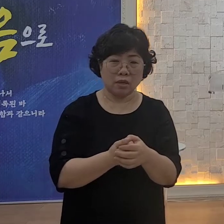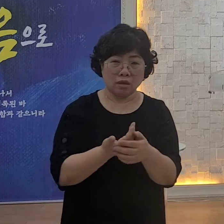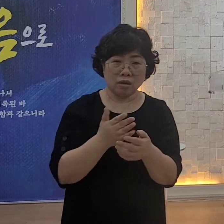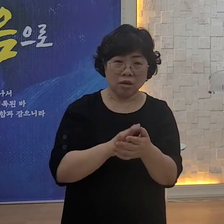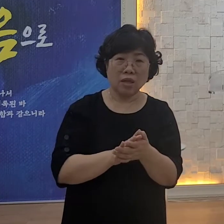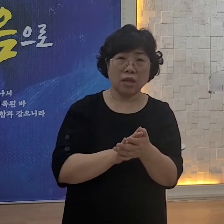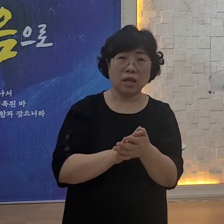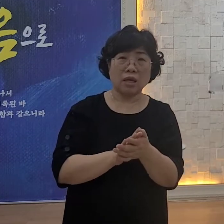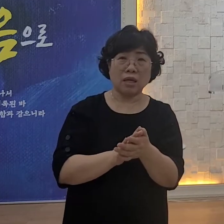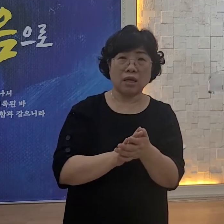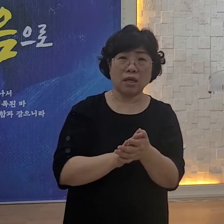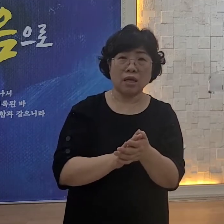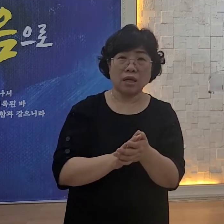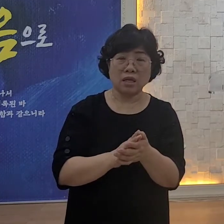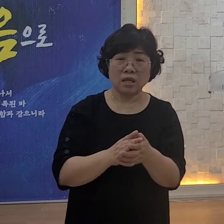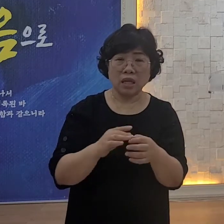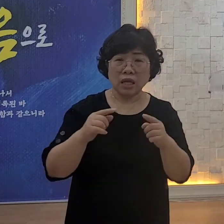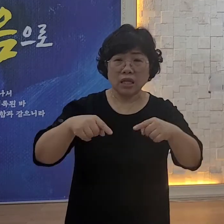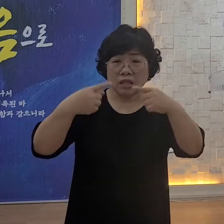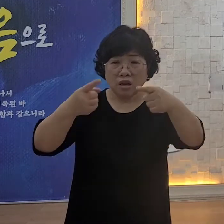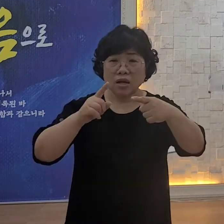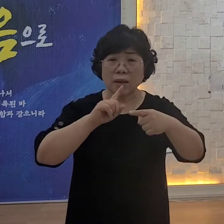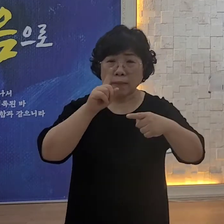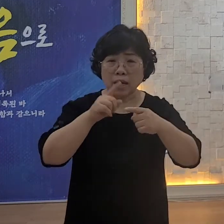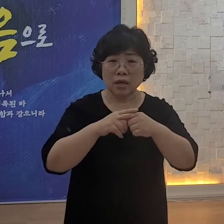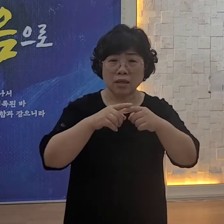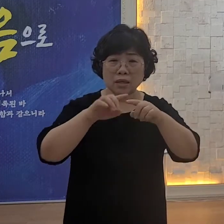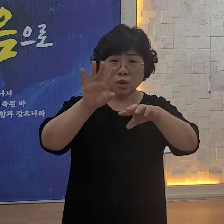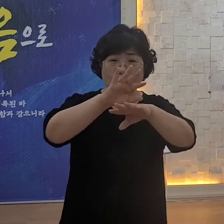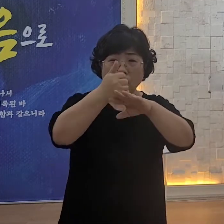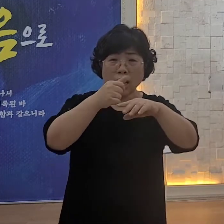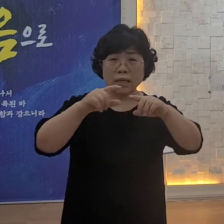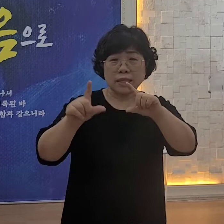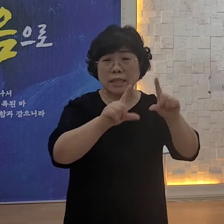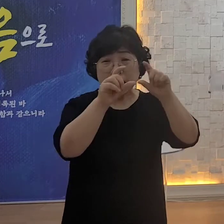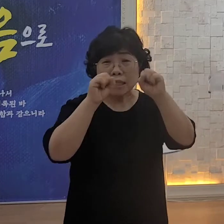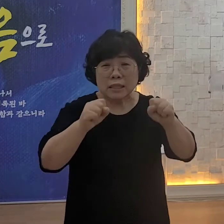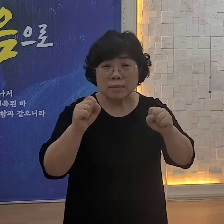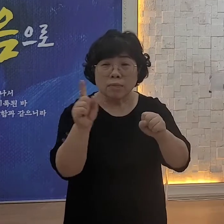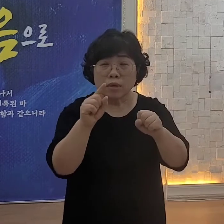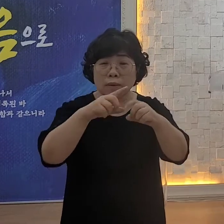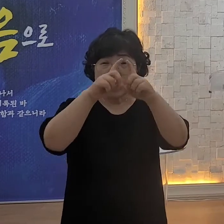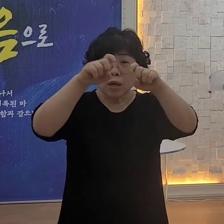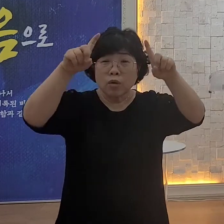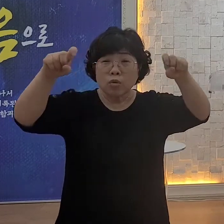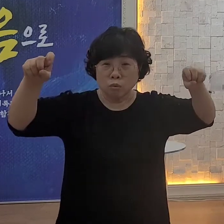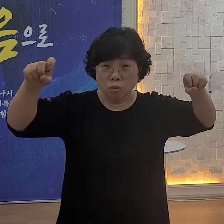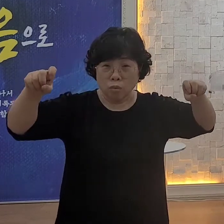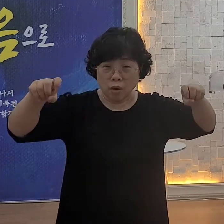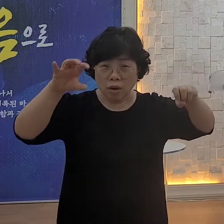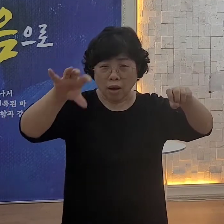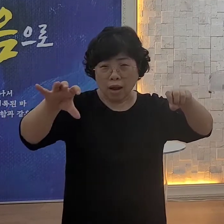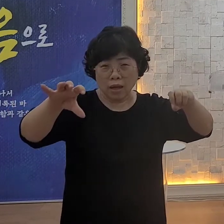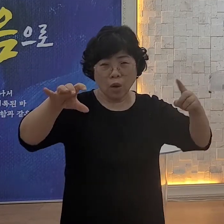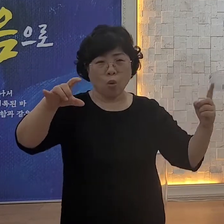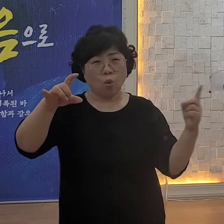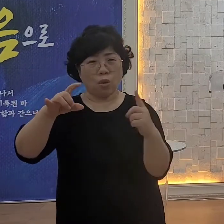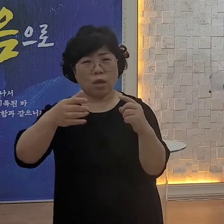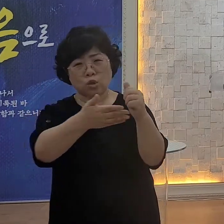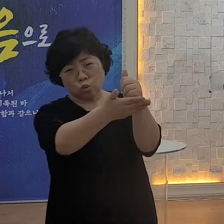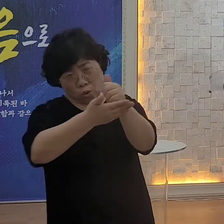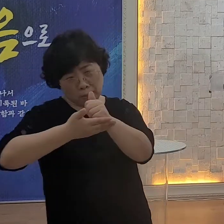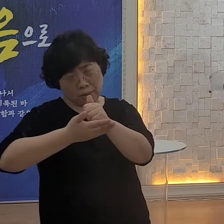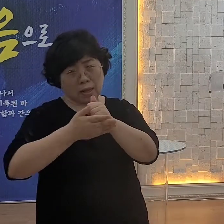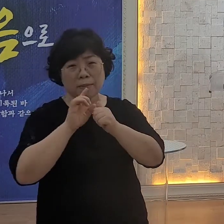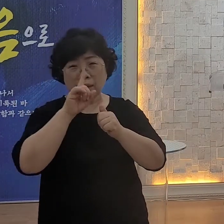궁궐로 초대되었다는 뜻이에요. 자, 궁전. 옛날 그 시대에 궁전이 최고의 기관 아닙니까? 그죠? 왕이 있는